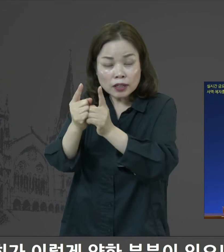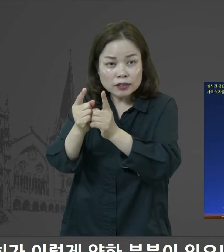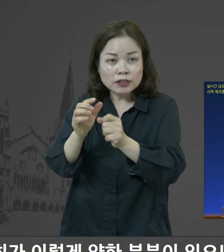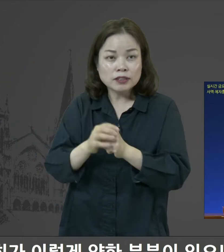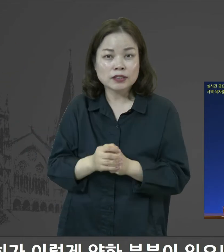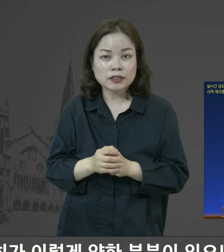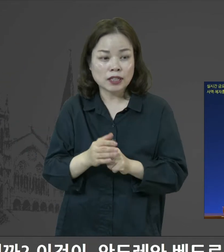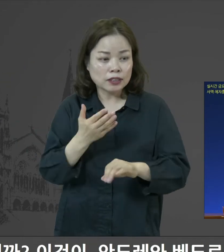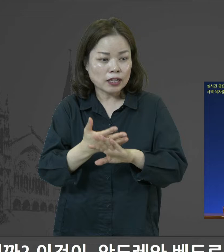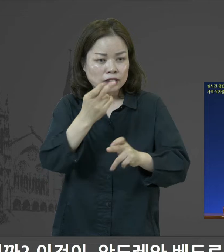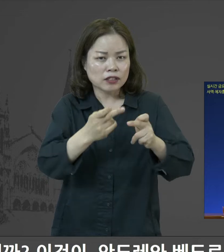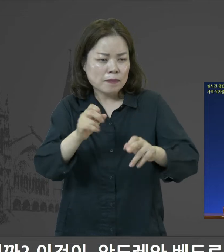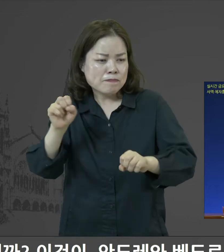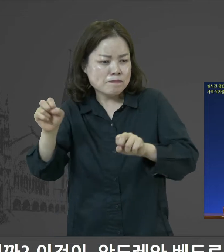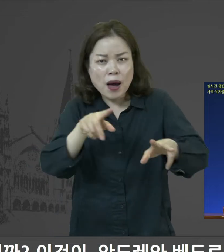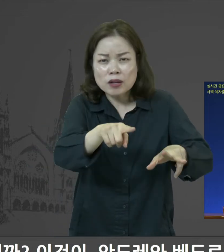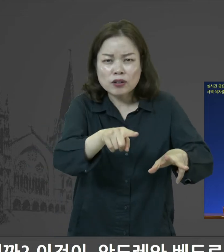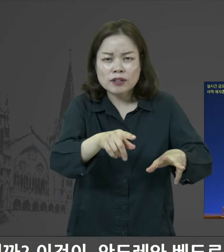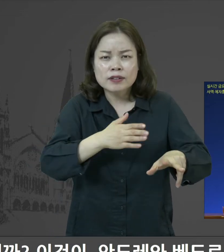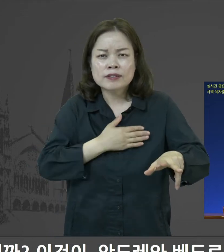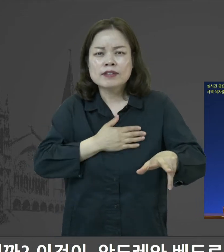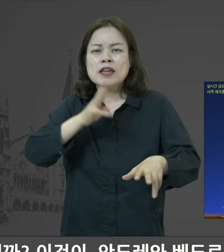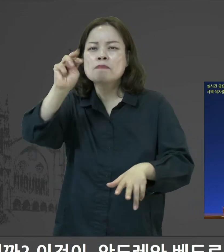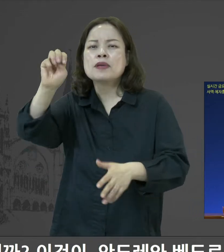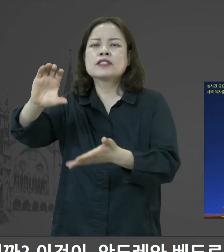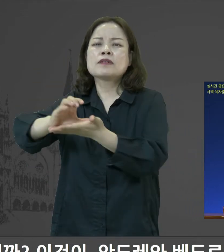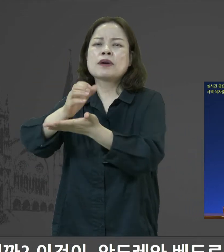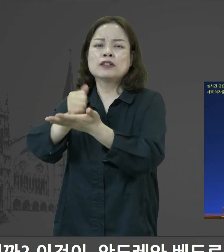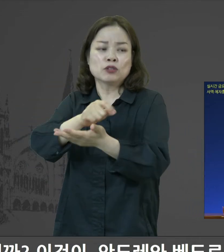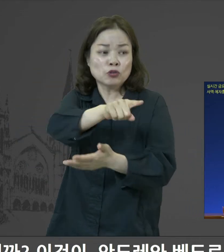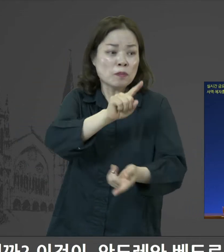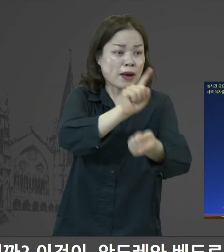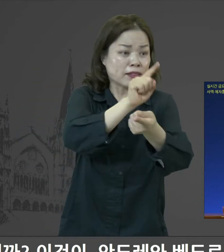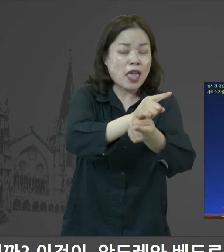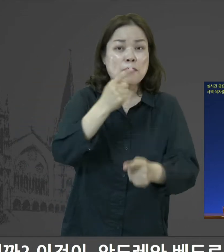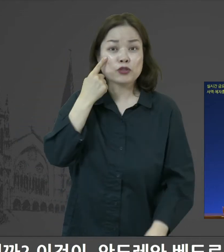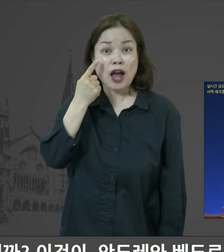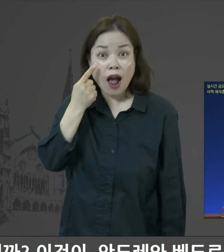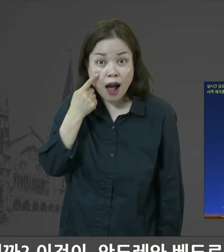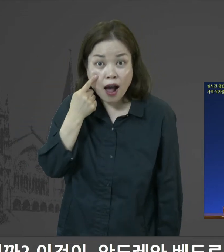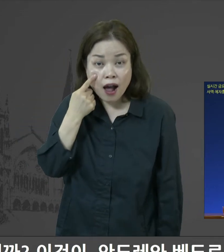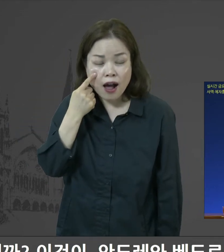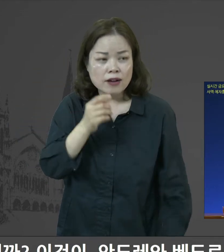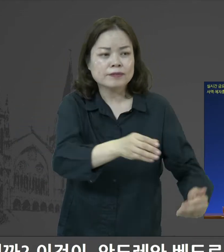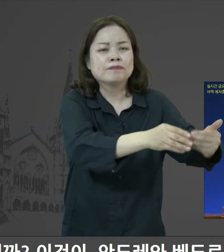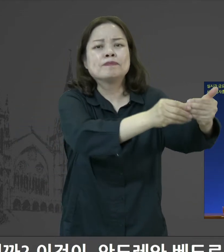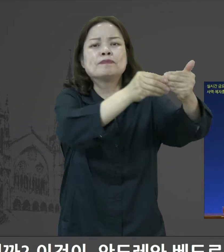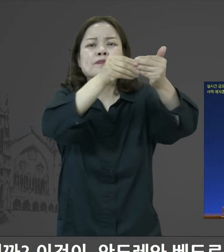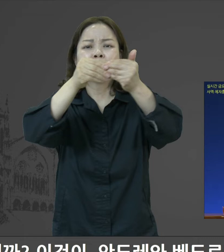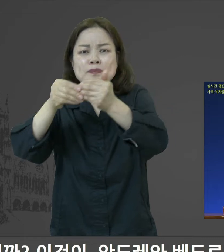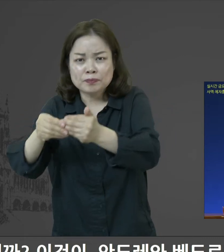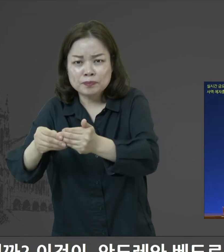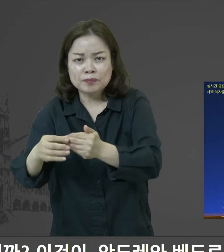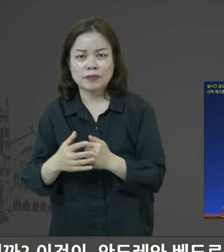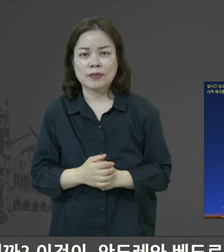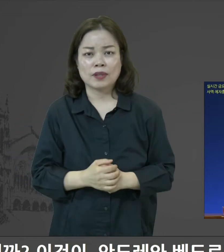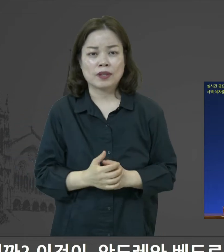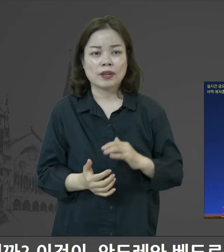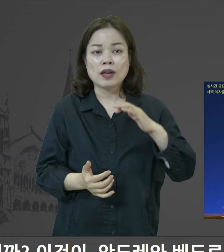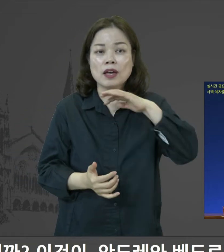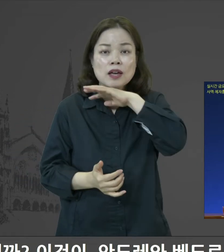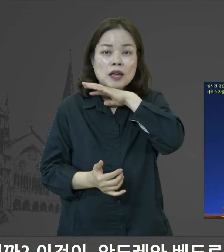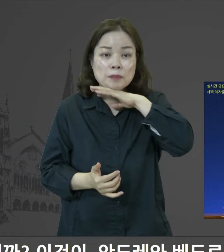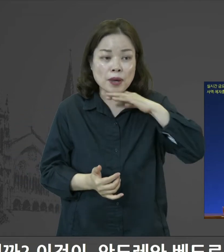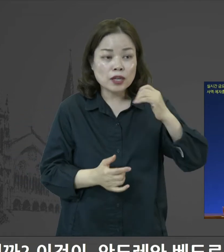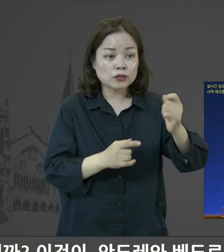곧방 달려가가지고 내가 메시아를 만났다. 너도 만나자. 이렇게 데리고 온 거죠. 그래서 베드로가 예수님 앞에 나온